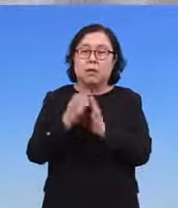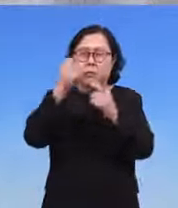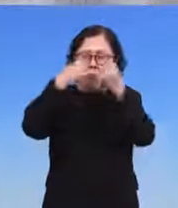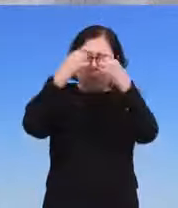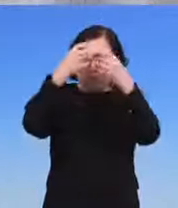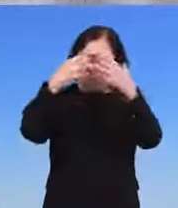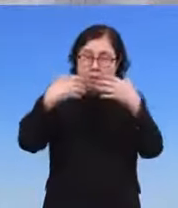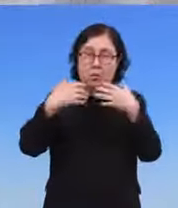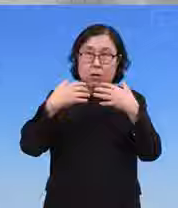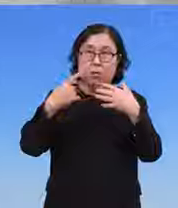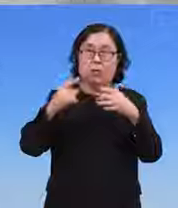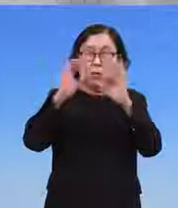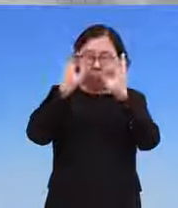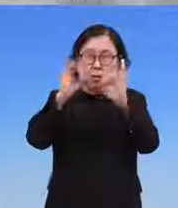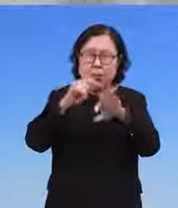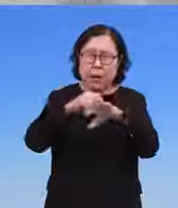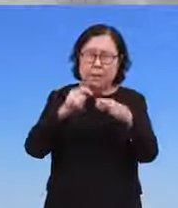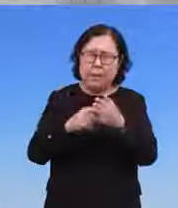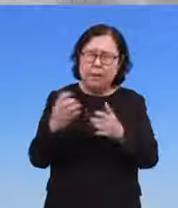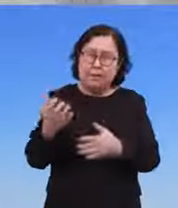해야 되느냐고요?